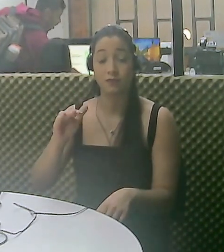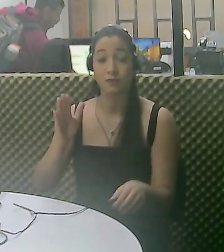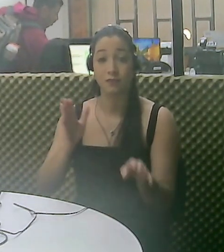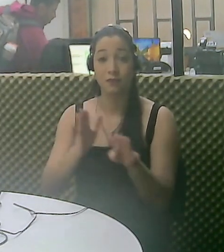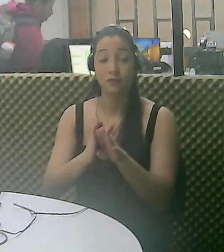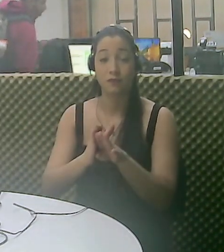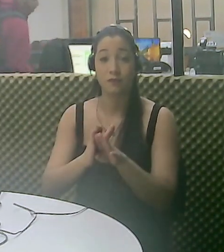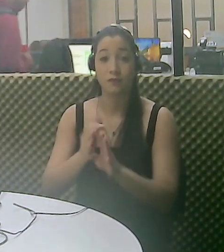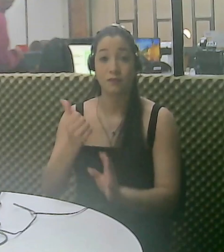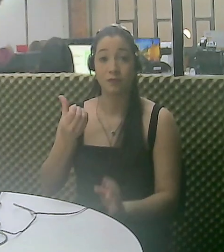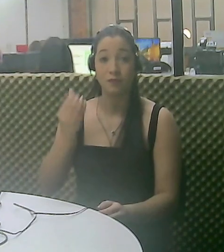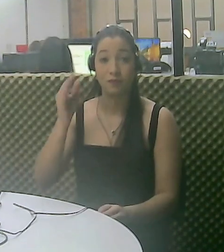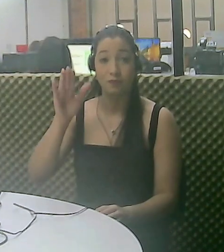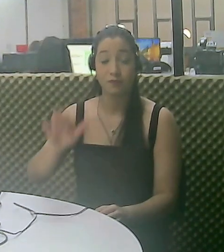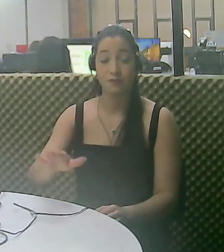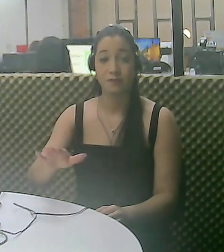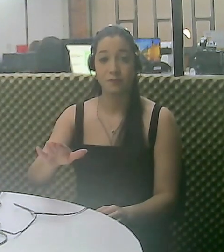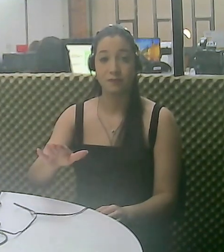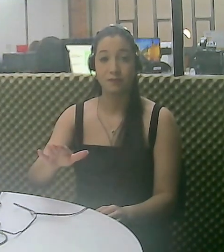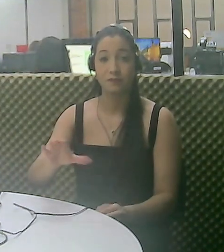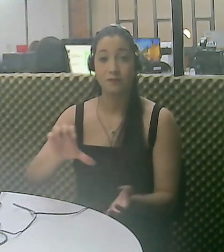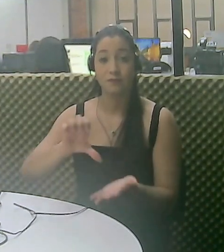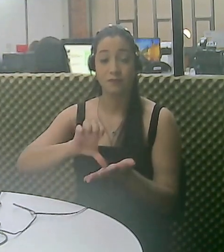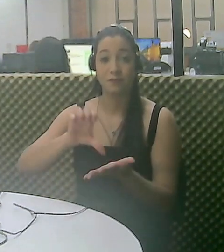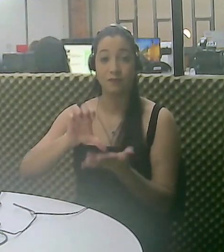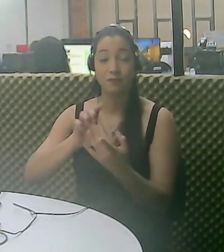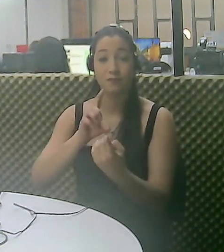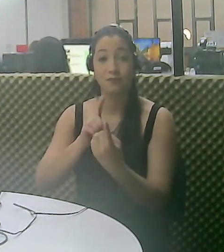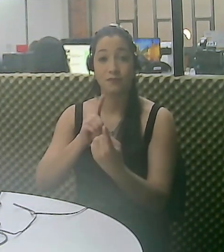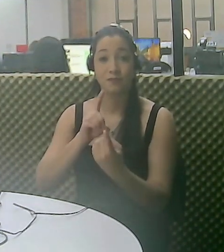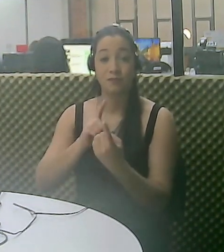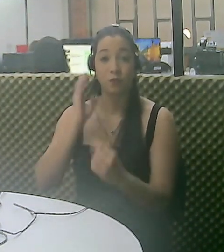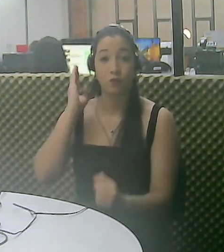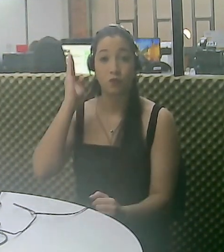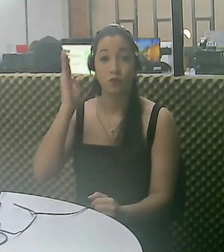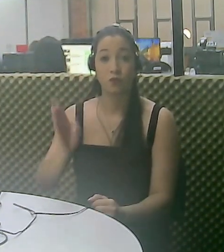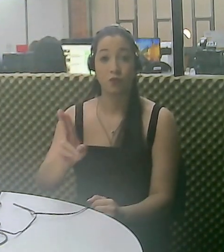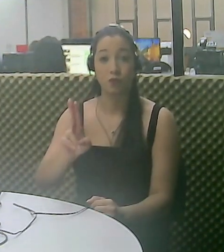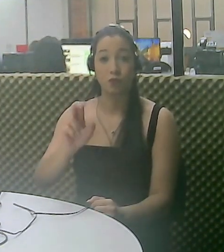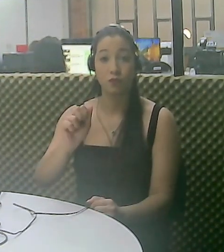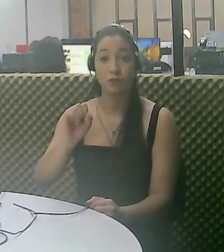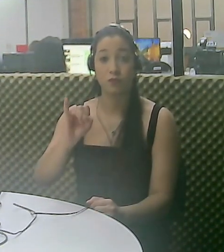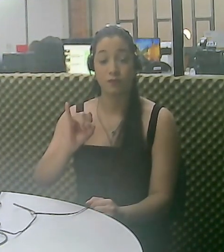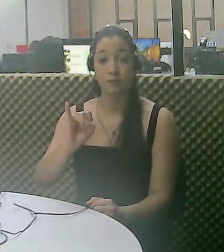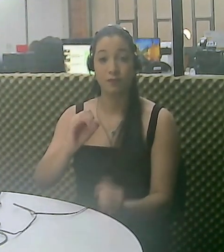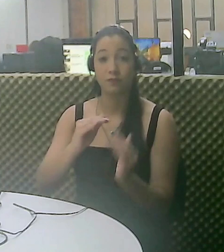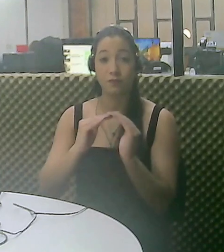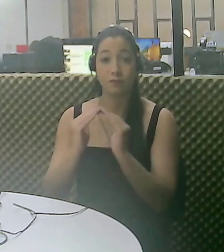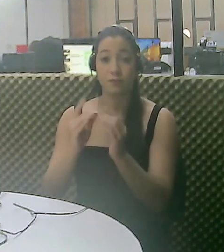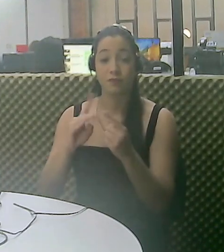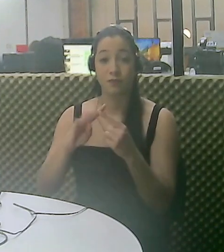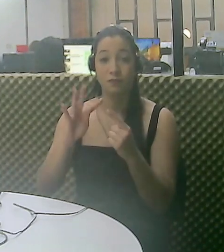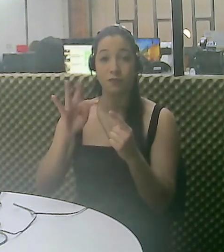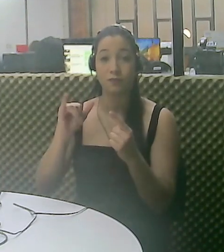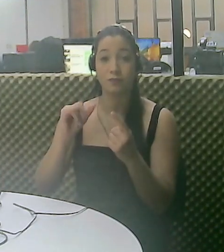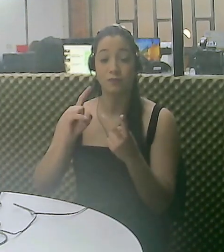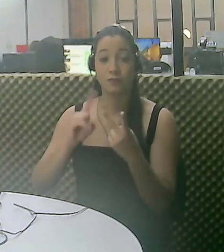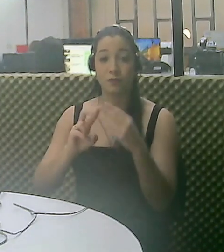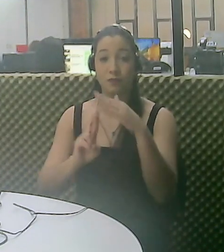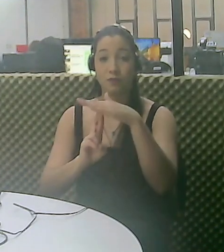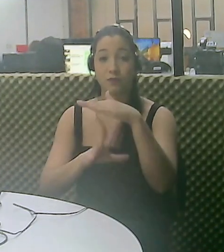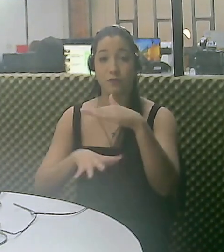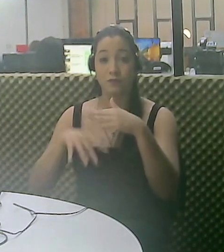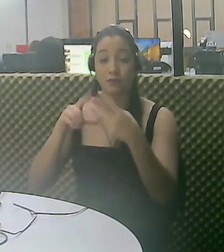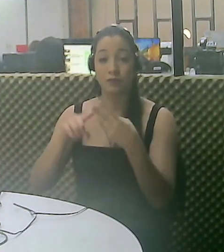às 4h30 da tarde. Das Unidades de Atendimento Integrado, as UAIs, dos bairros Tibere, Martins